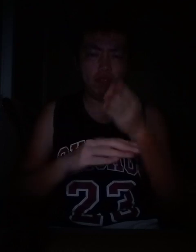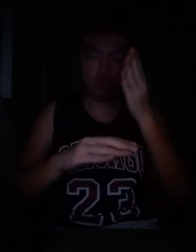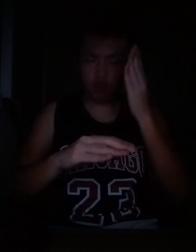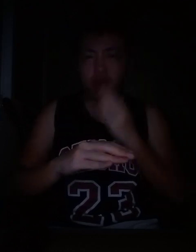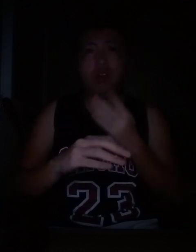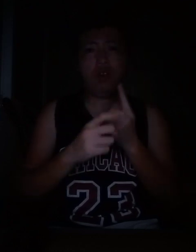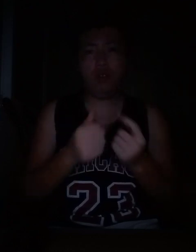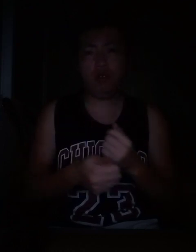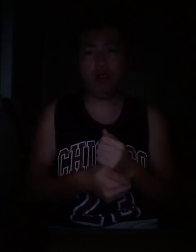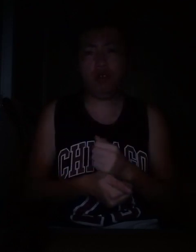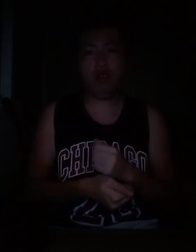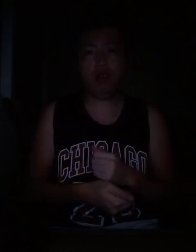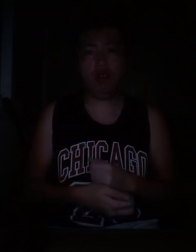쉬어가겠습니다. 기상정보였습니다.